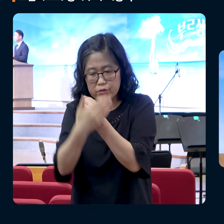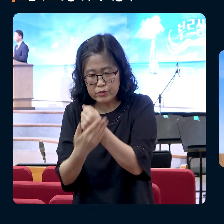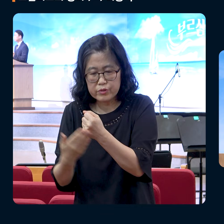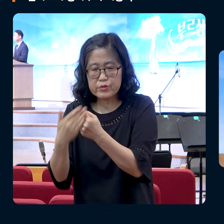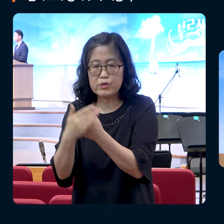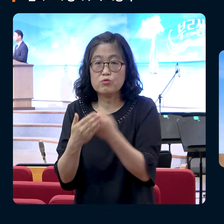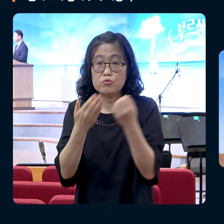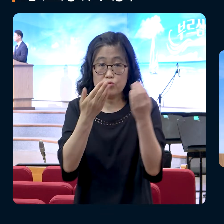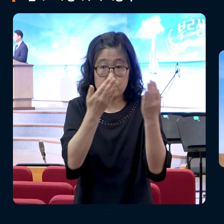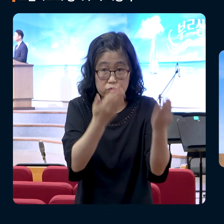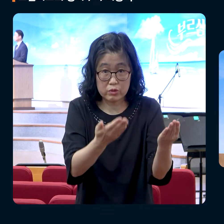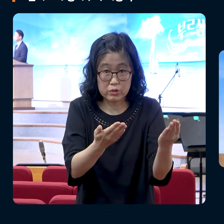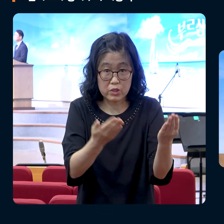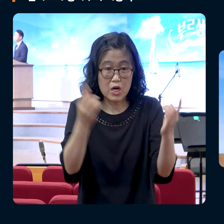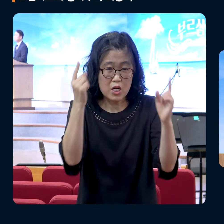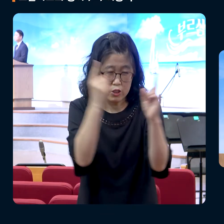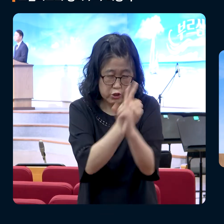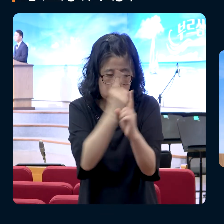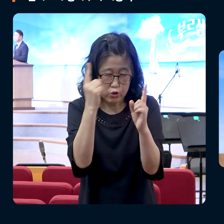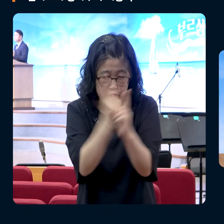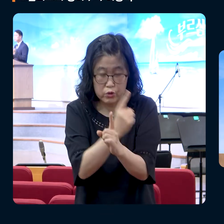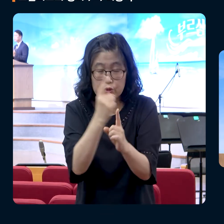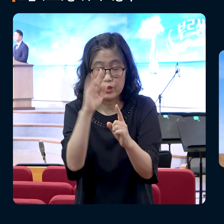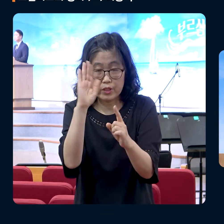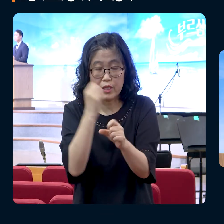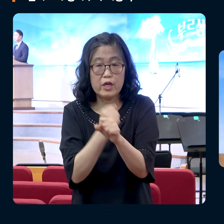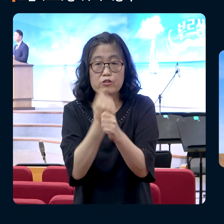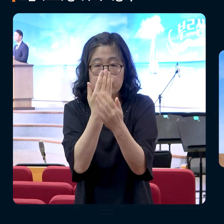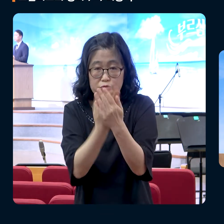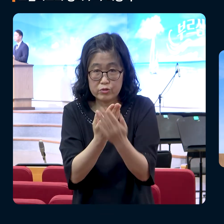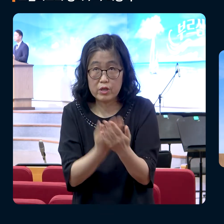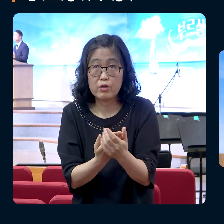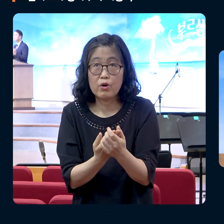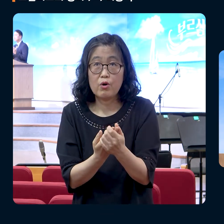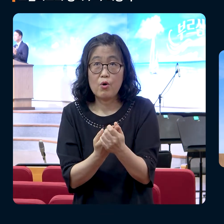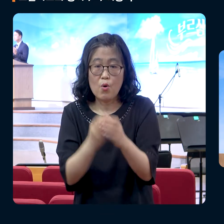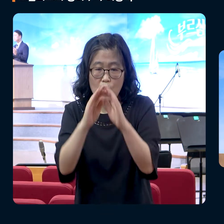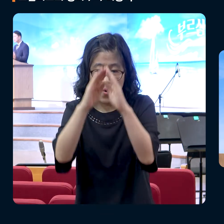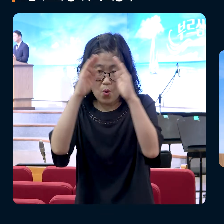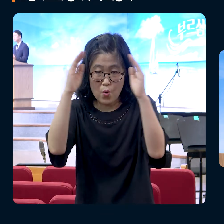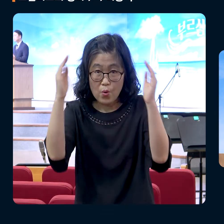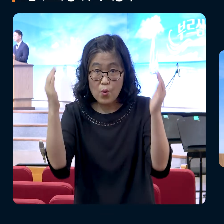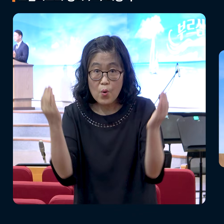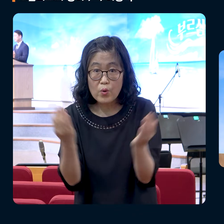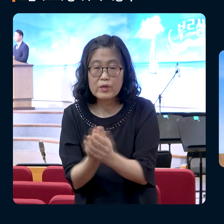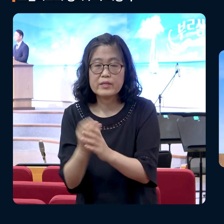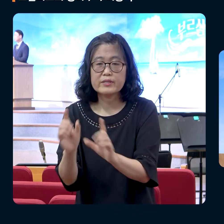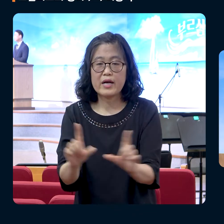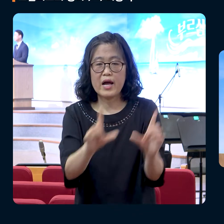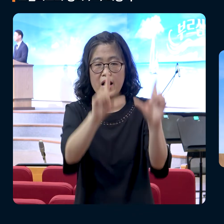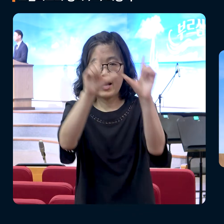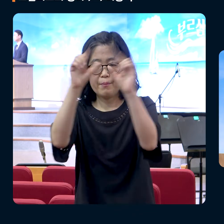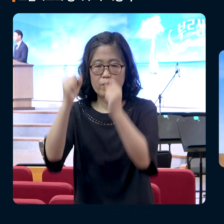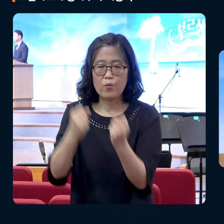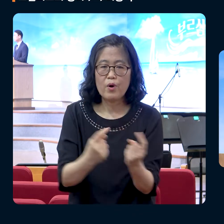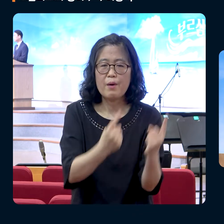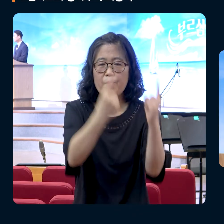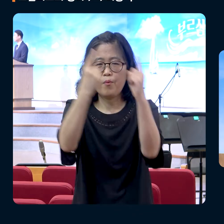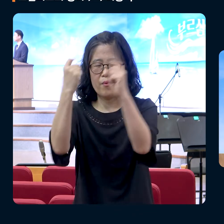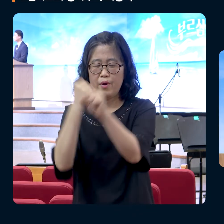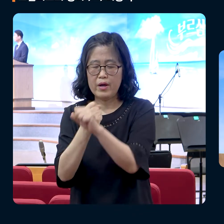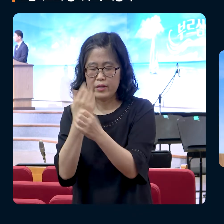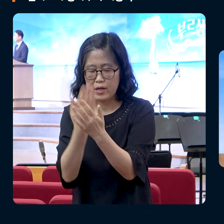정말 하나님 그 은혜로 치료되게 해주세요. 그 치료되게 해주셔서 온전한 그런 삶을 다시금 회복하게 해주세요